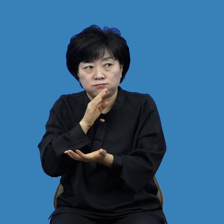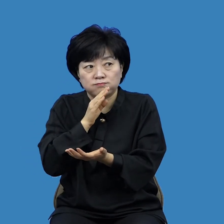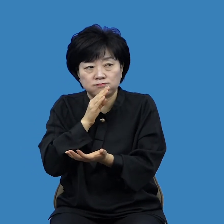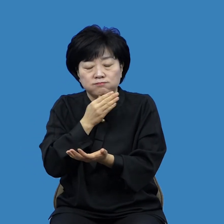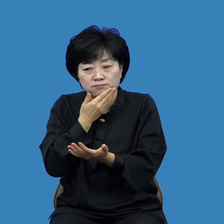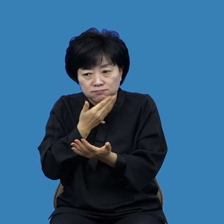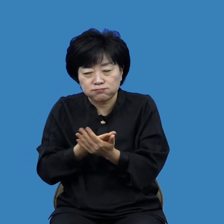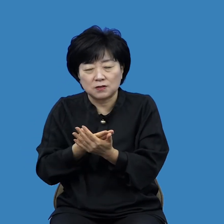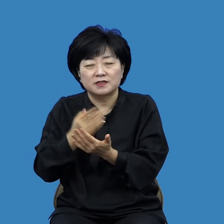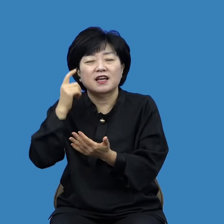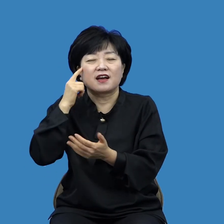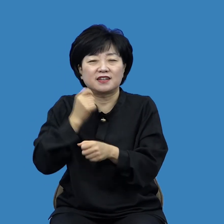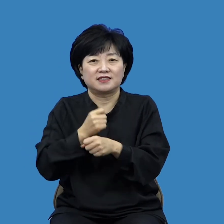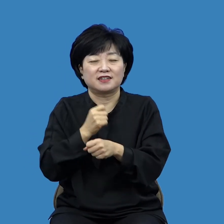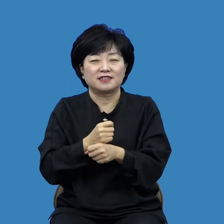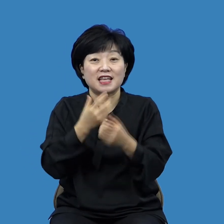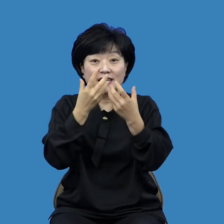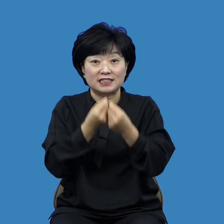봅시다. 엄마가